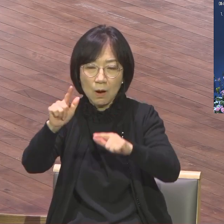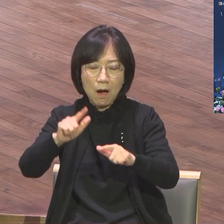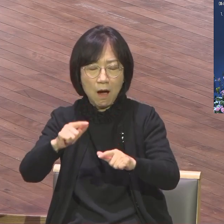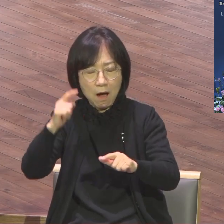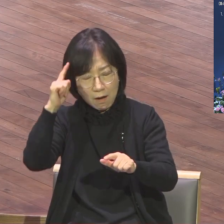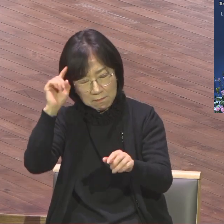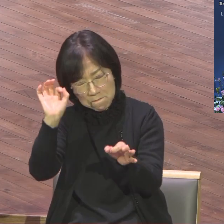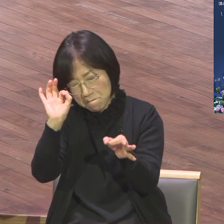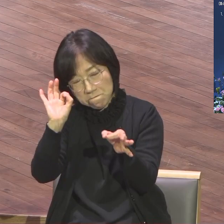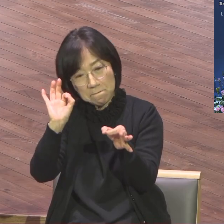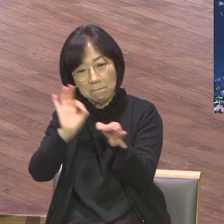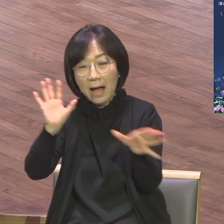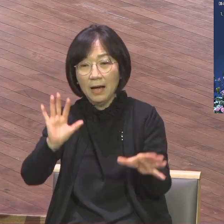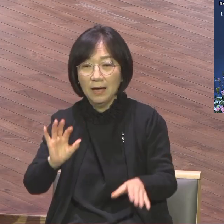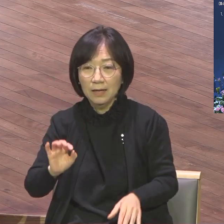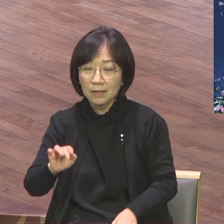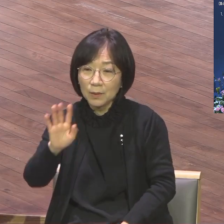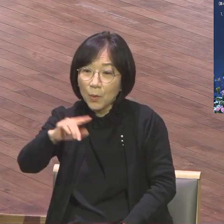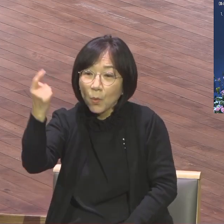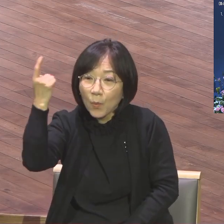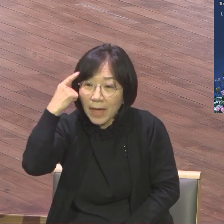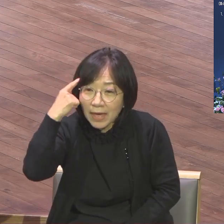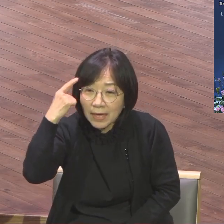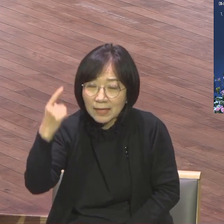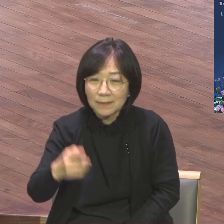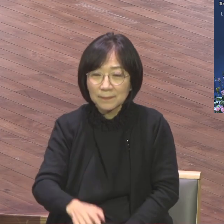거예요. 왜냐하면 이 회당장이라는 직분은요